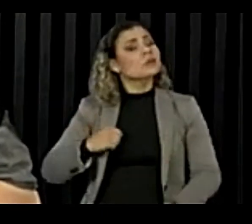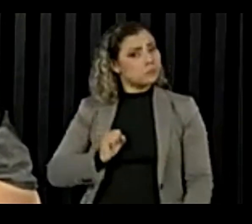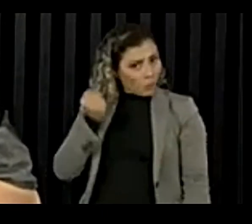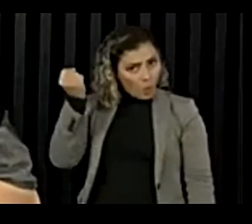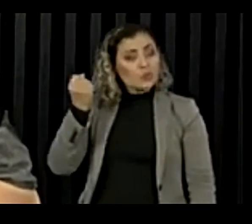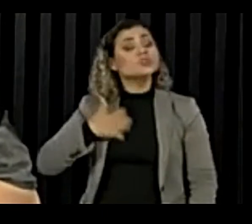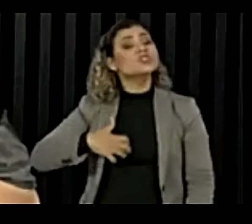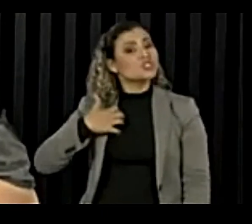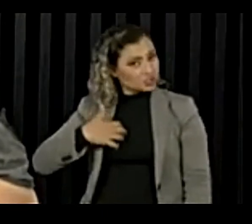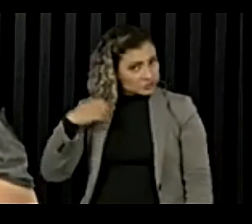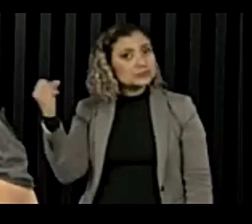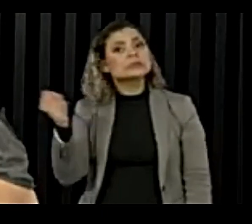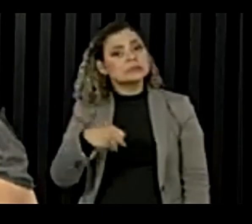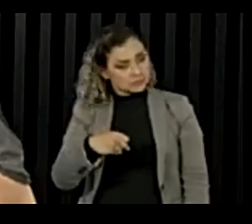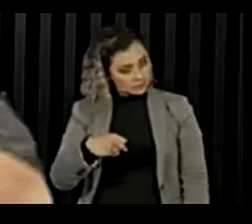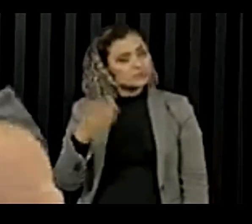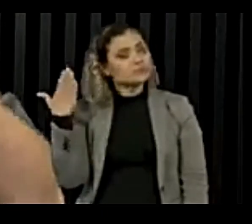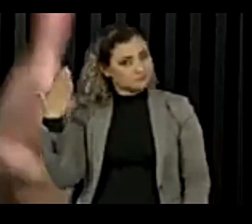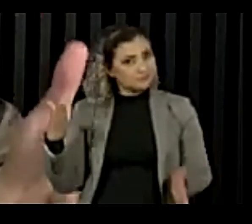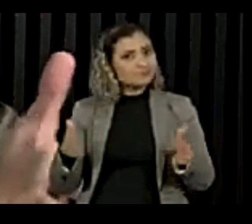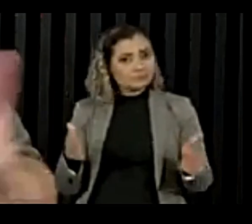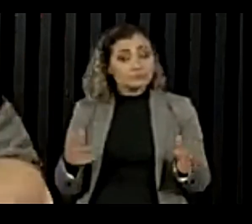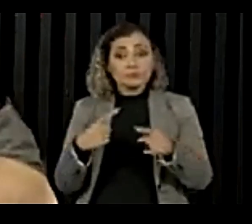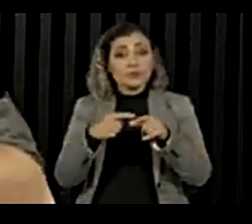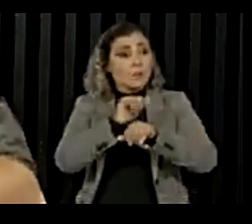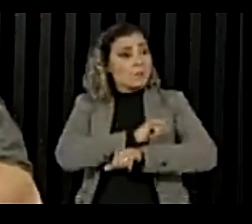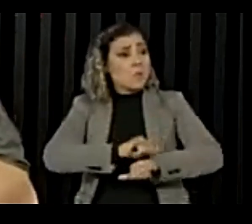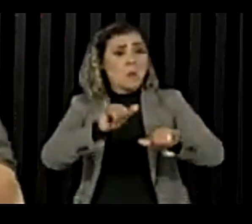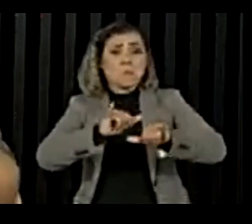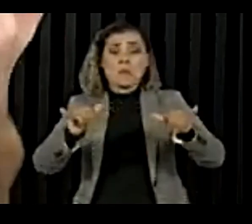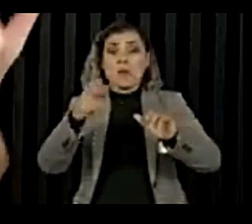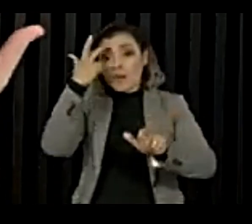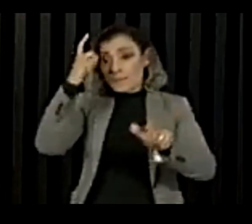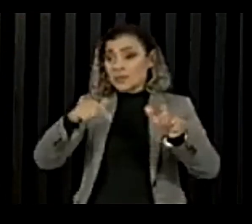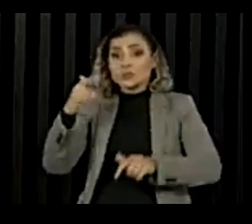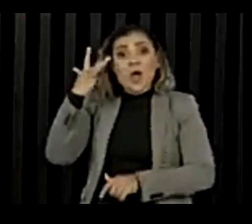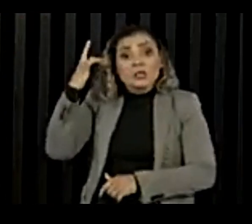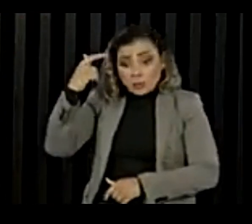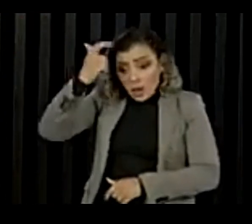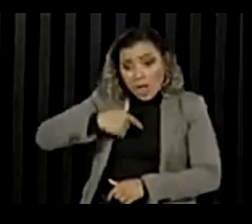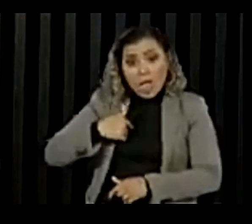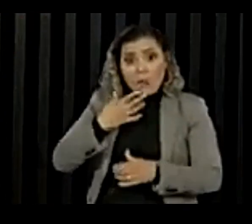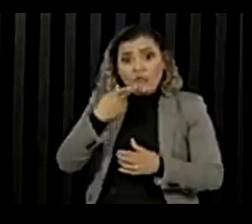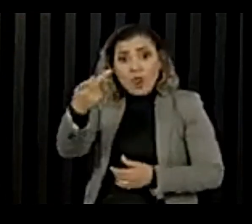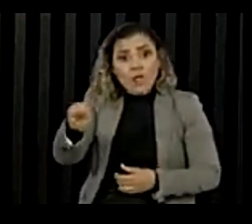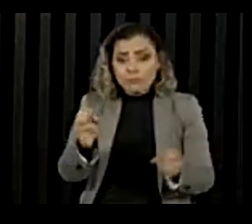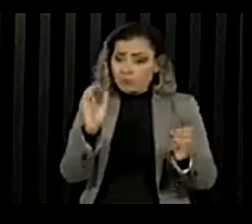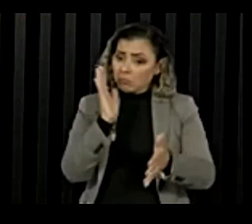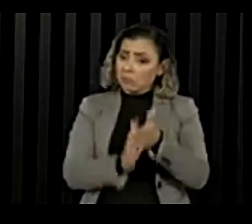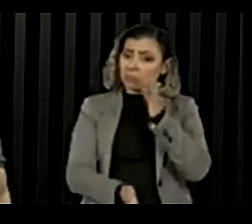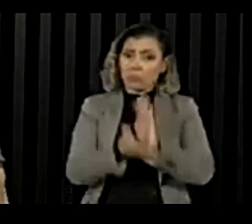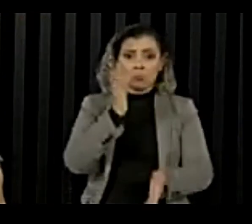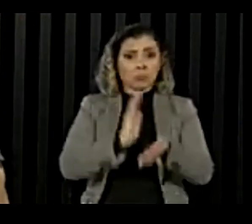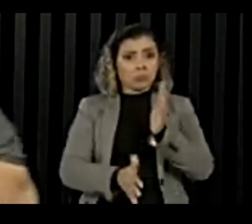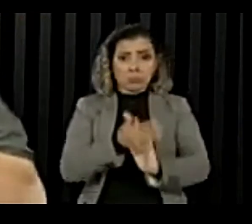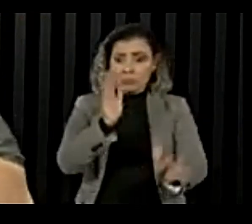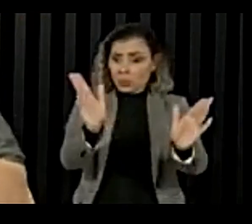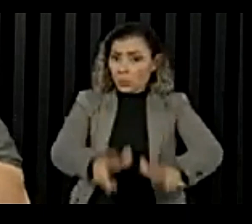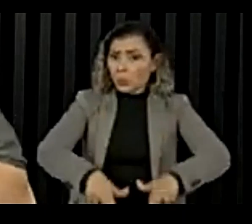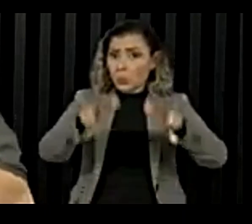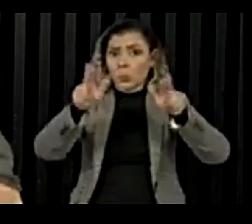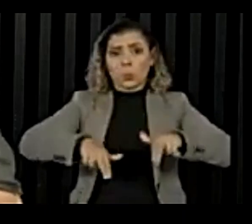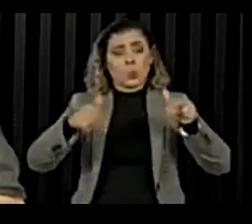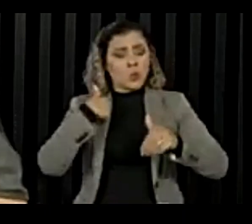muito chateado com aquilo. A coisa viralizou e muita gente achou, até por estar em aspas, que eu tinha dito. Nunca disse,